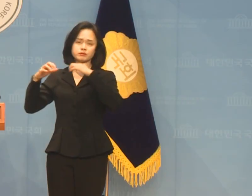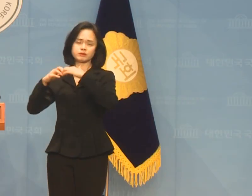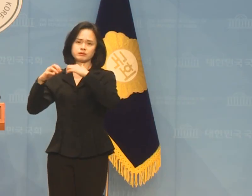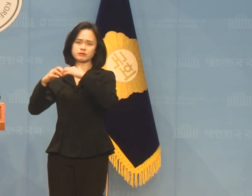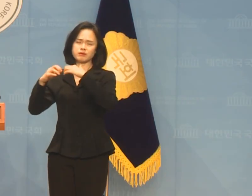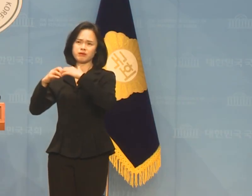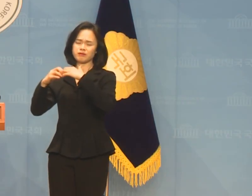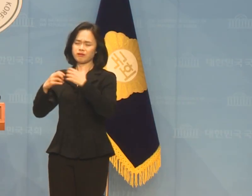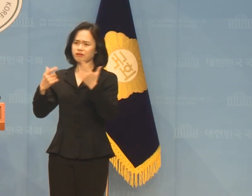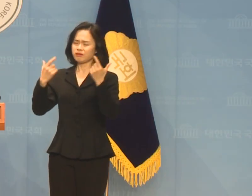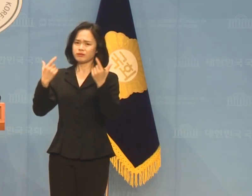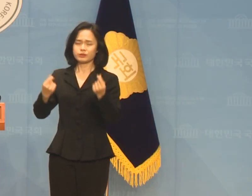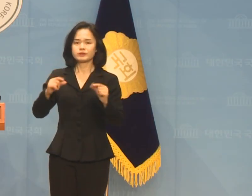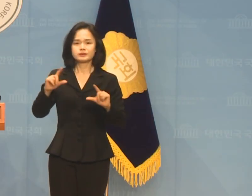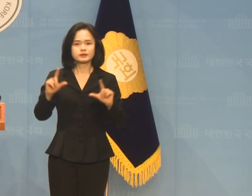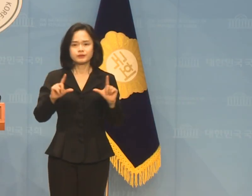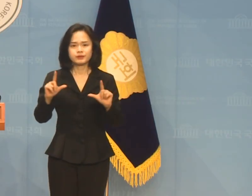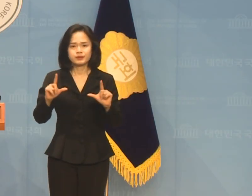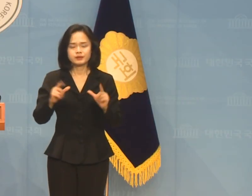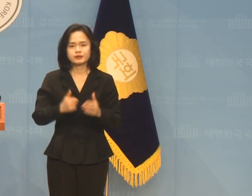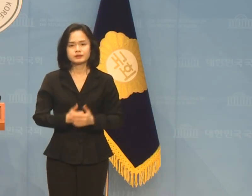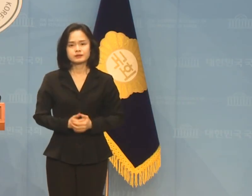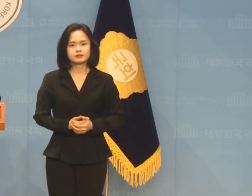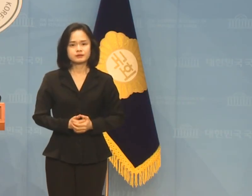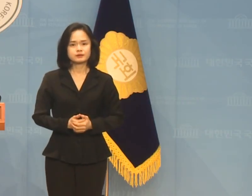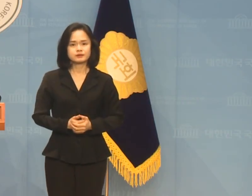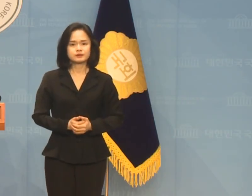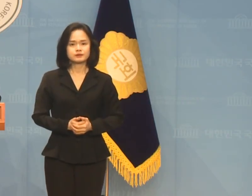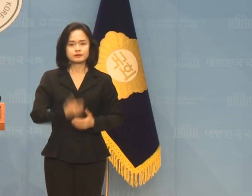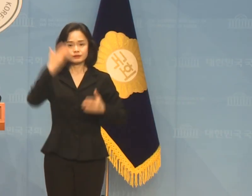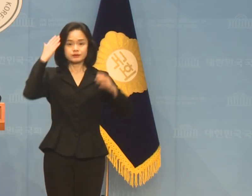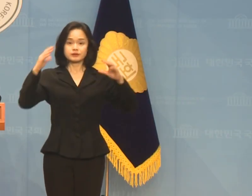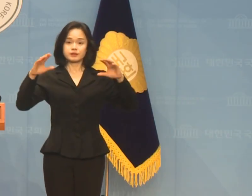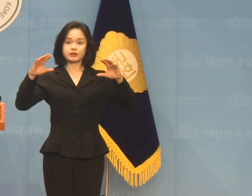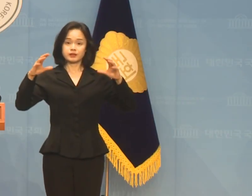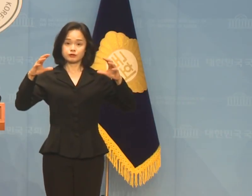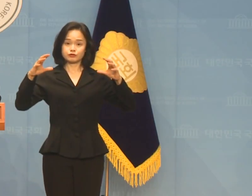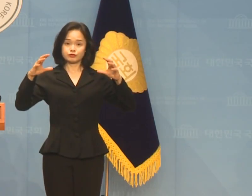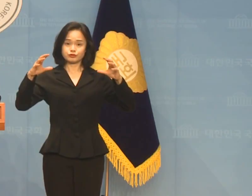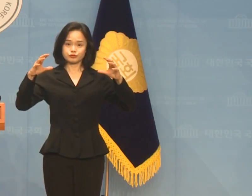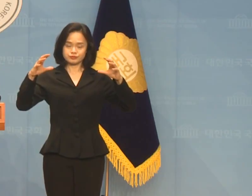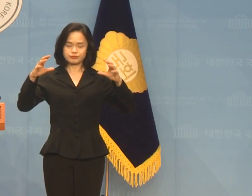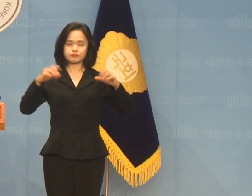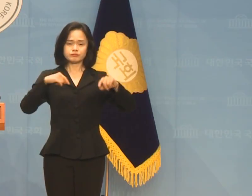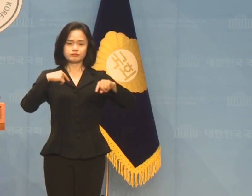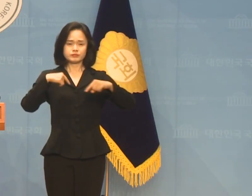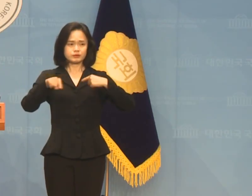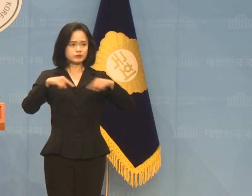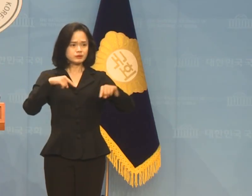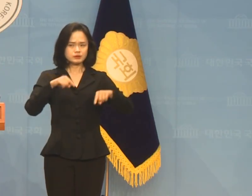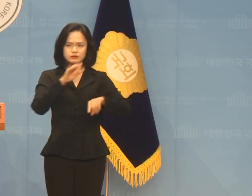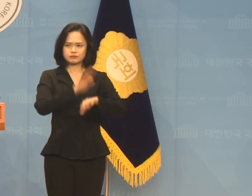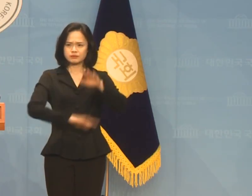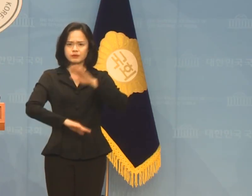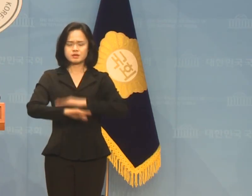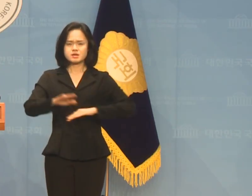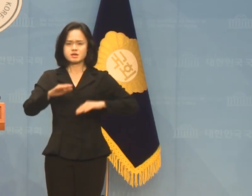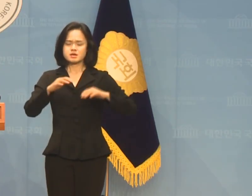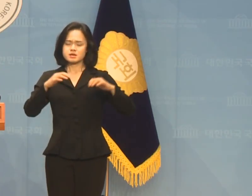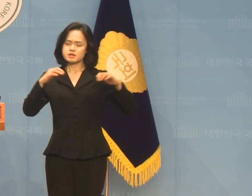있습니다. 지금 대한민국은 체제 전쟁 중이라는 말씀을 제가 그동안 여러 차례